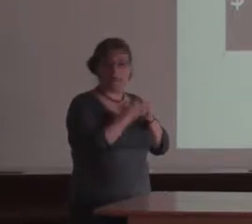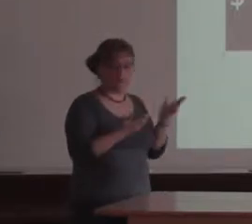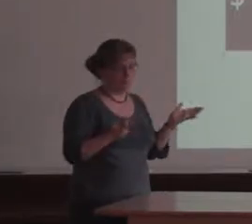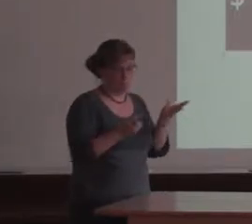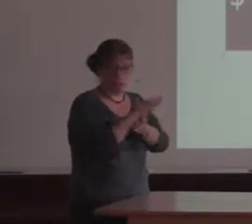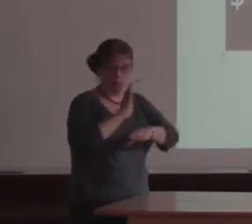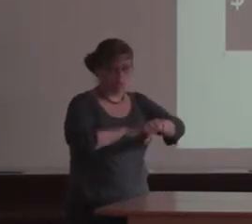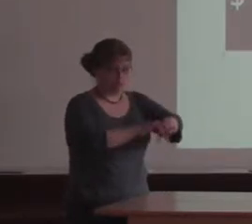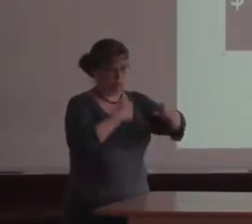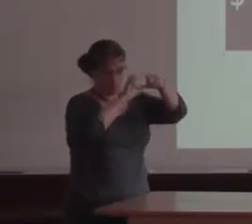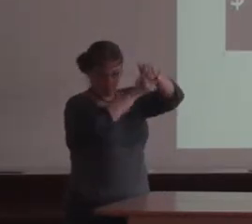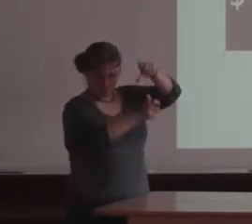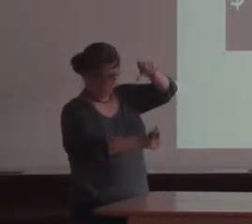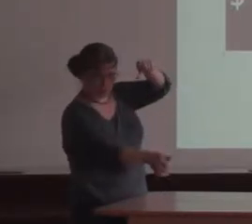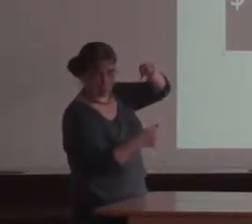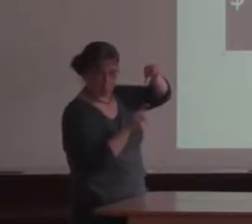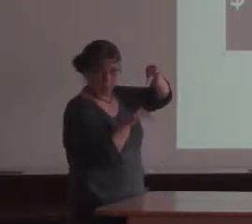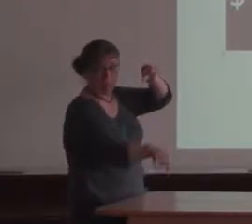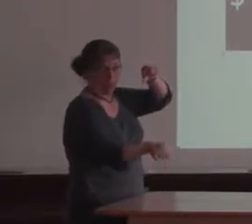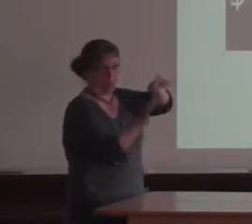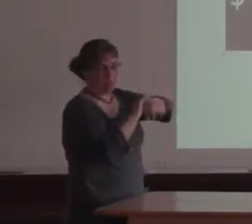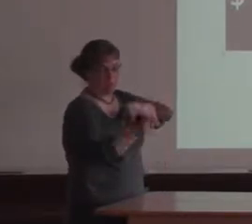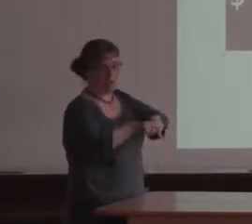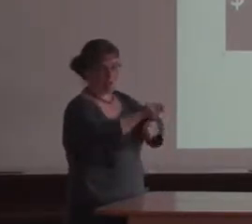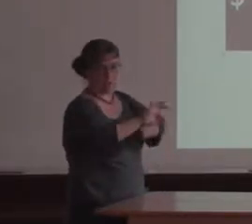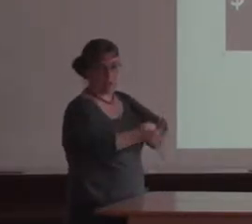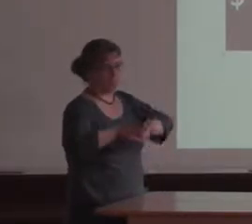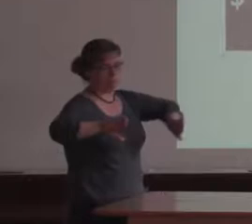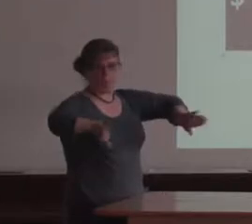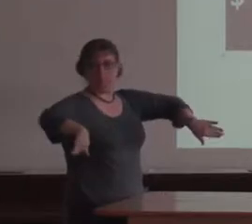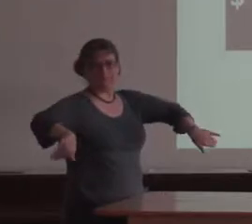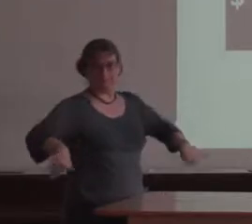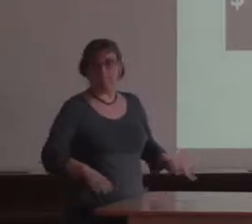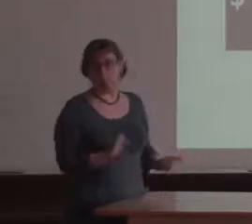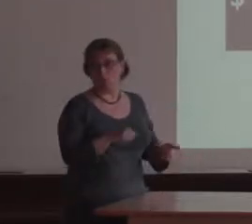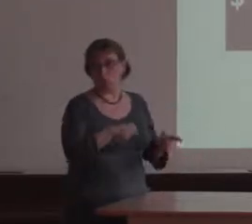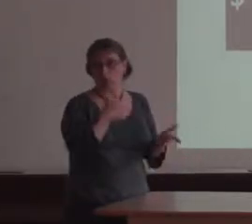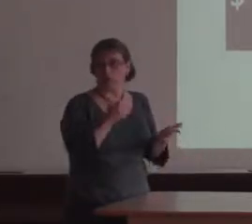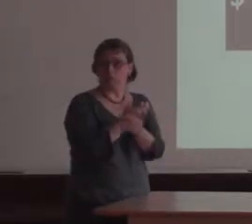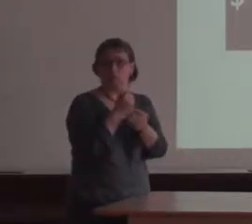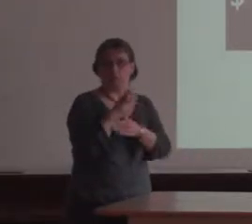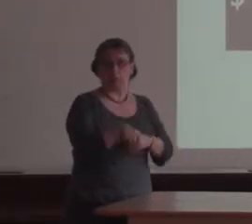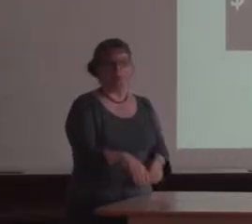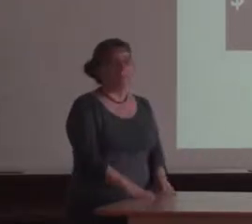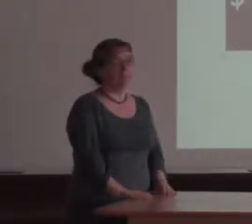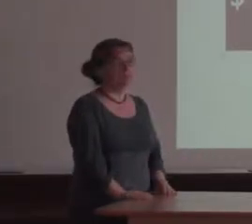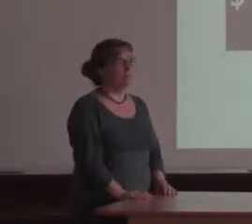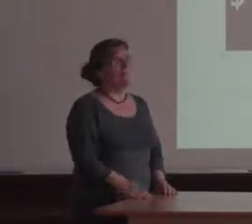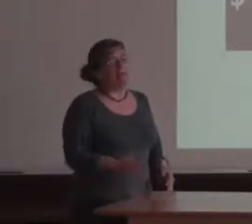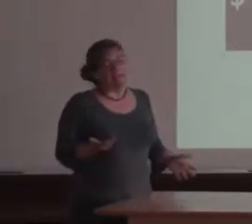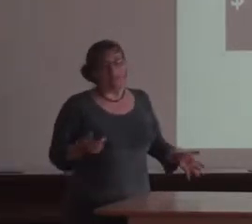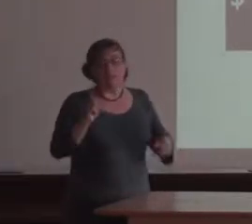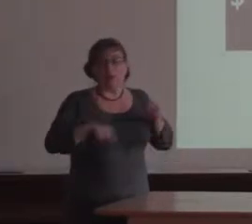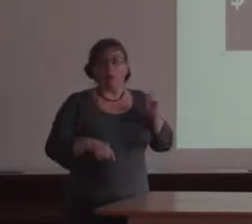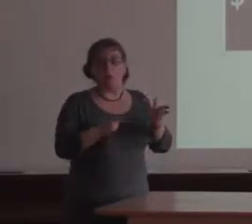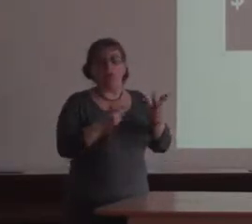chemin de module Python en utilisant l'option PyArgs. Mais des fois, ça peut être un petit peu fastidieux de lui donner